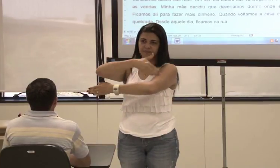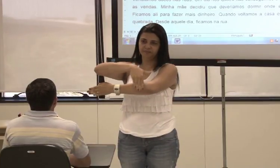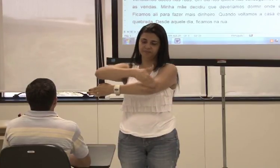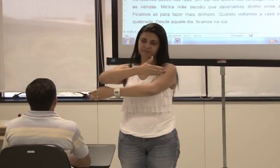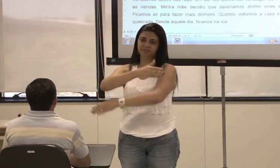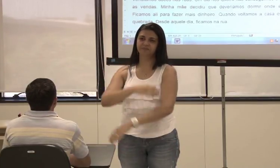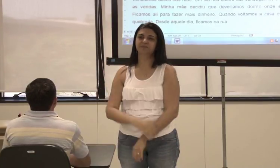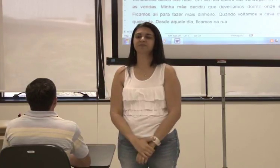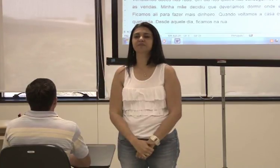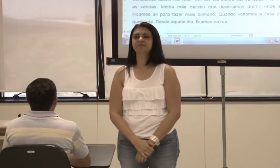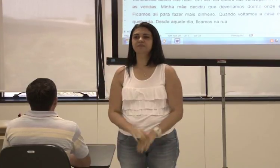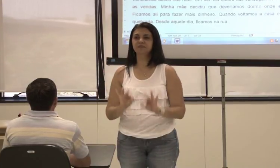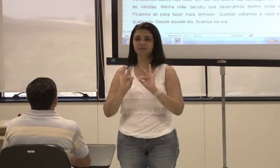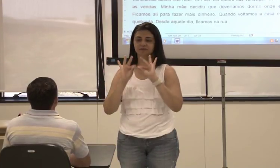A família de Margarete